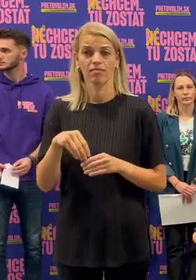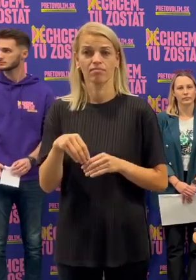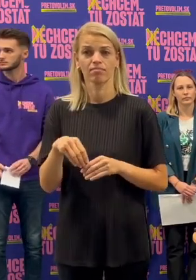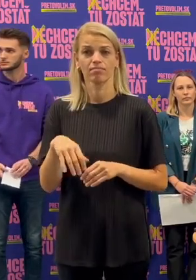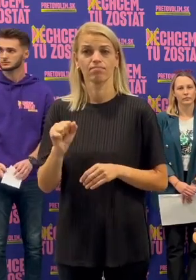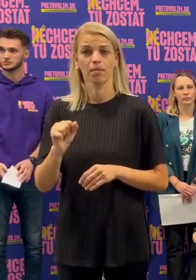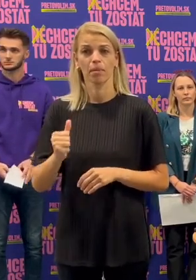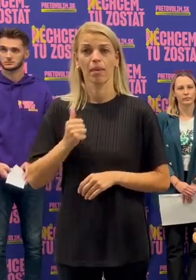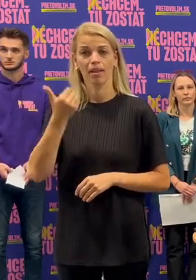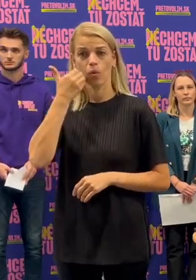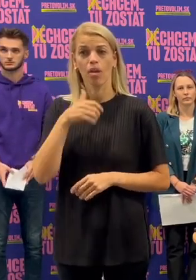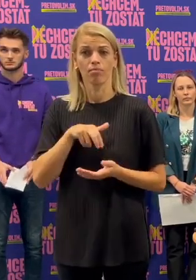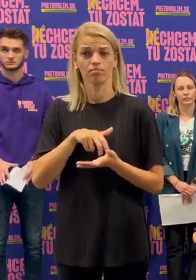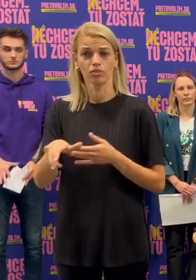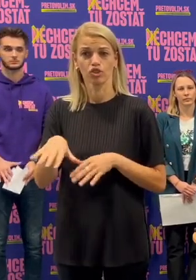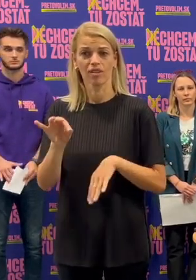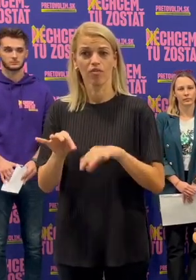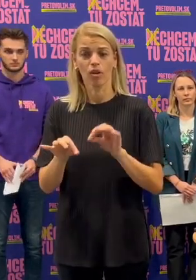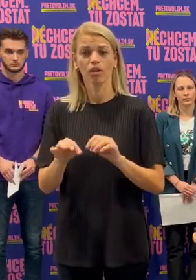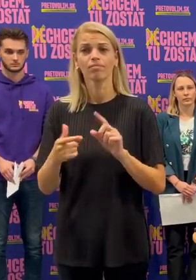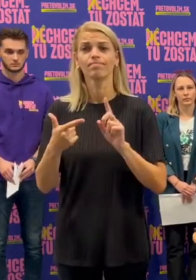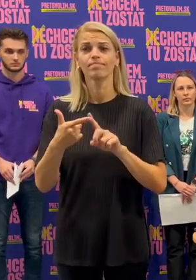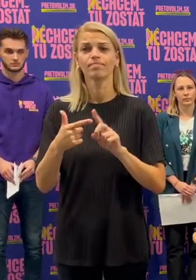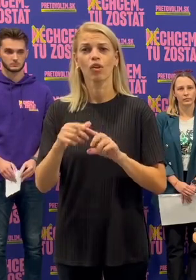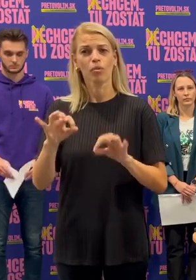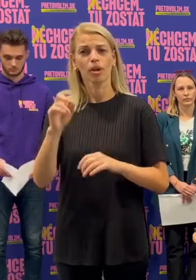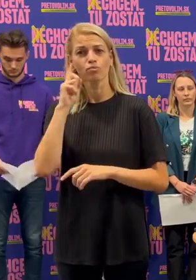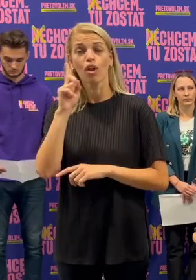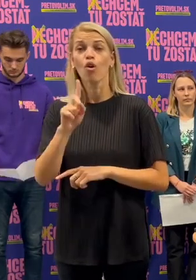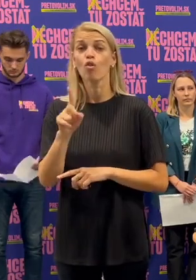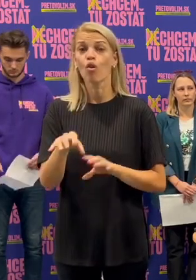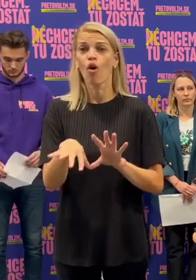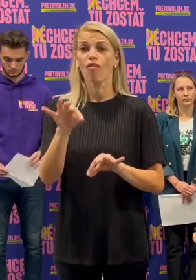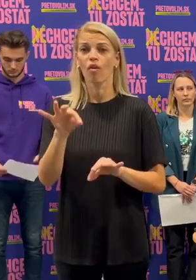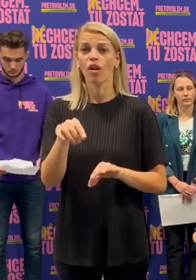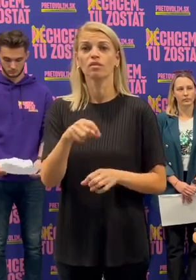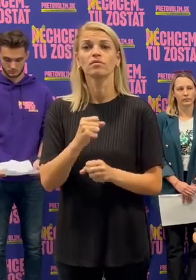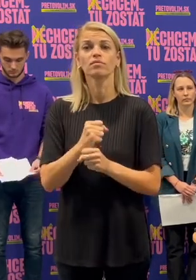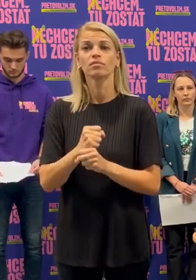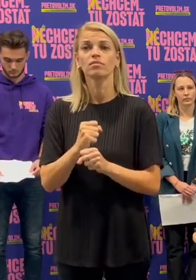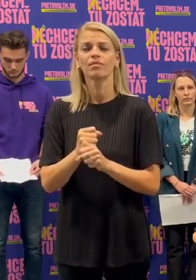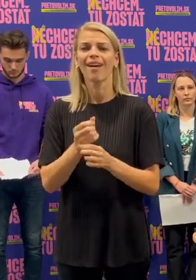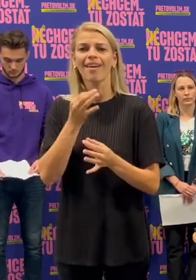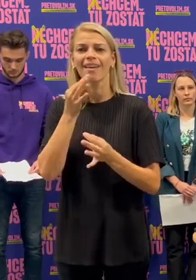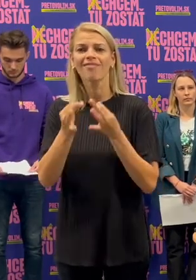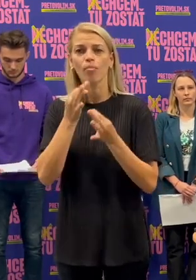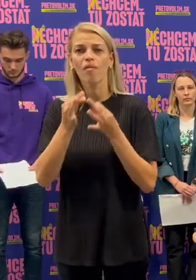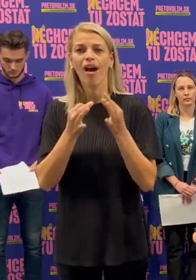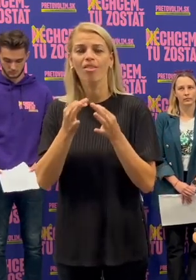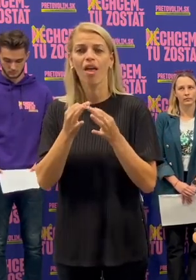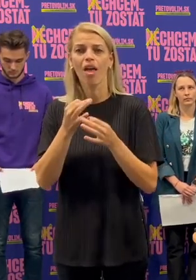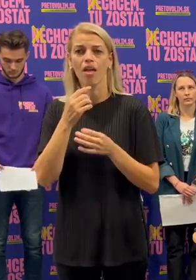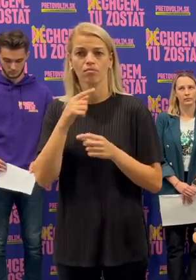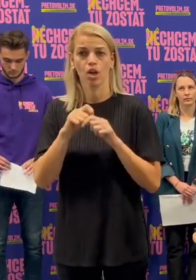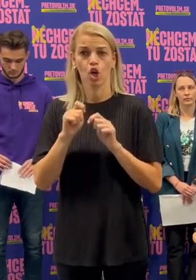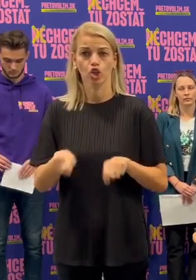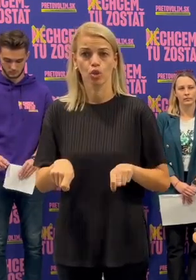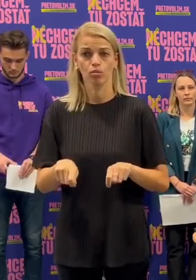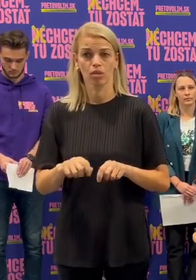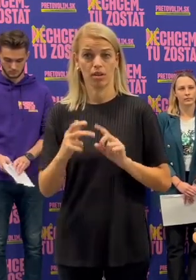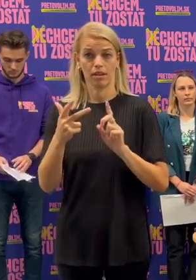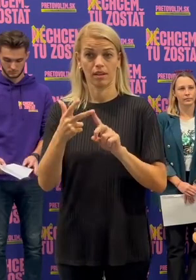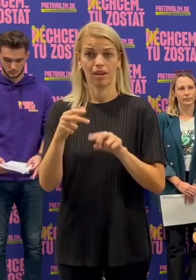išli voliť. Druhá, aby si dobre rozmysleli, koho volia, to znamená, aby robili to, čo sa nazýva informované rozhodnutie. A tretia, aby na